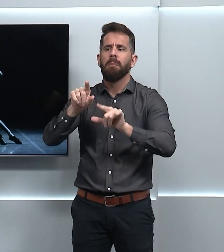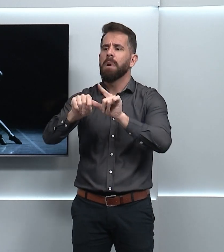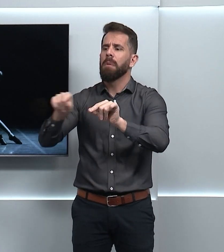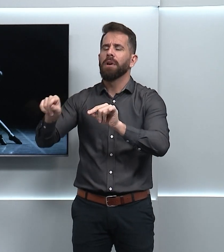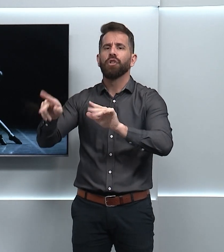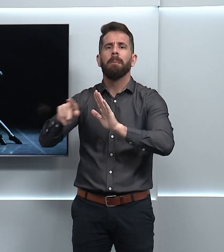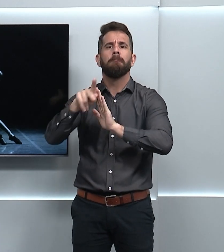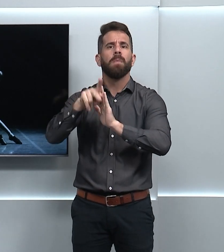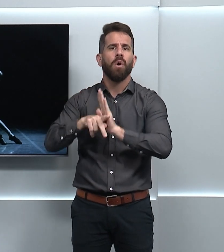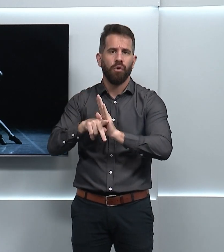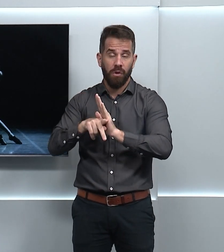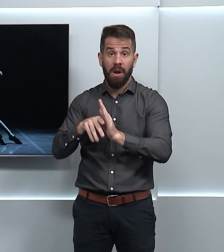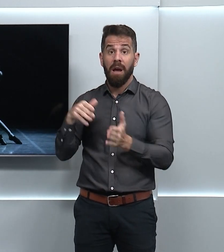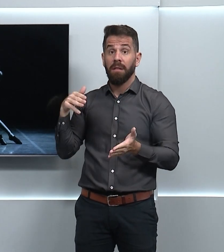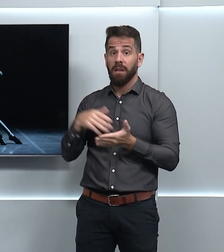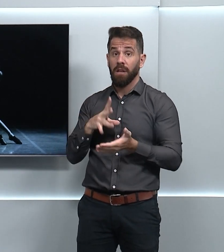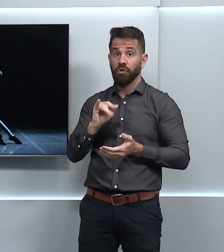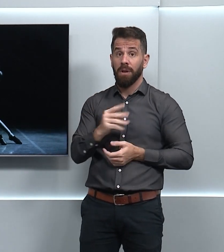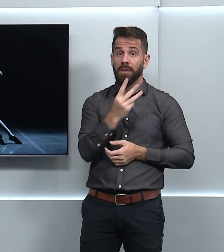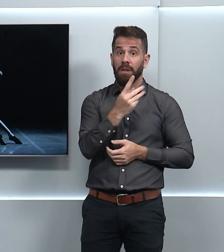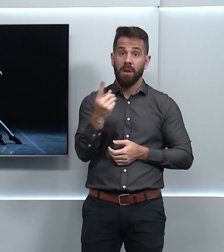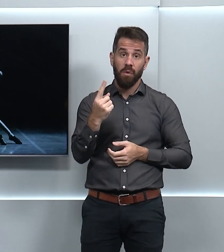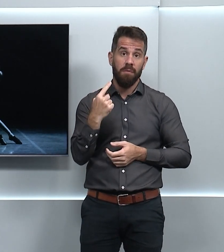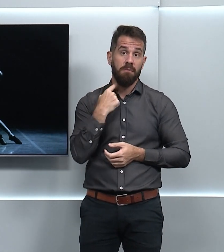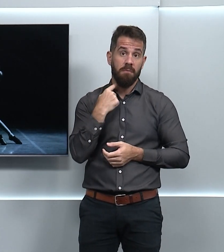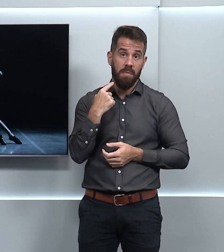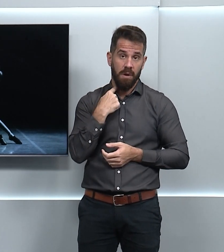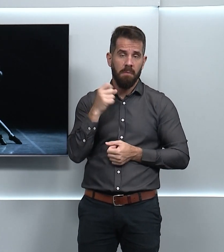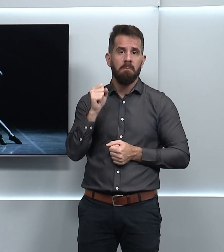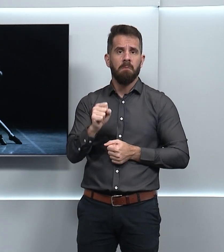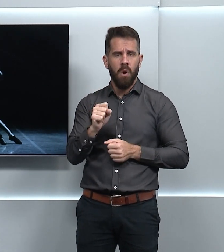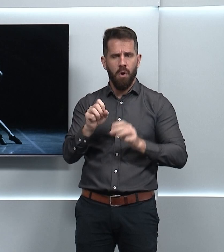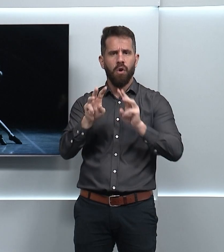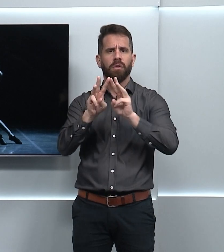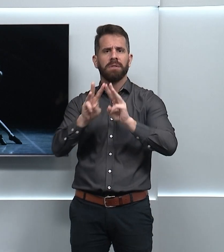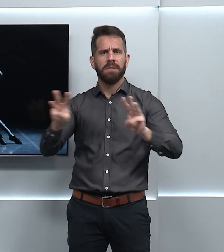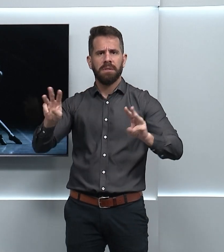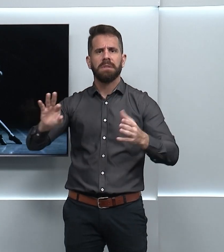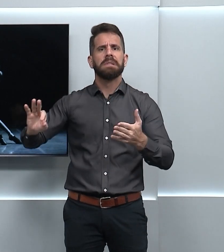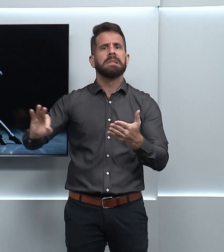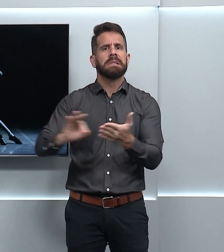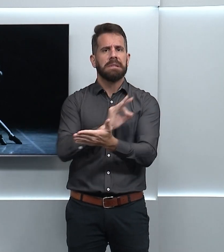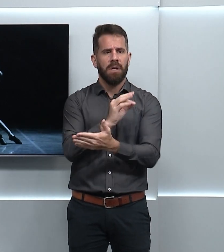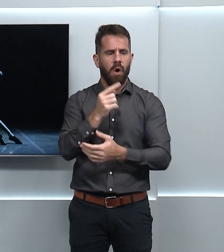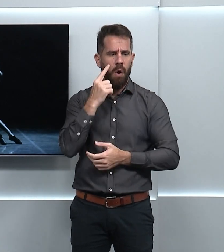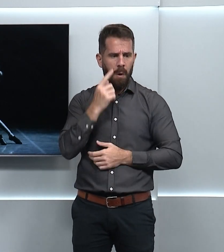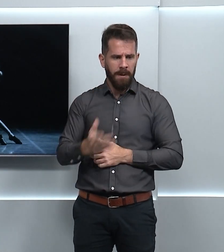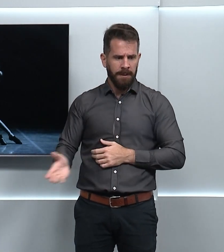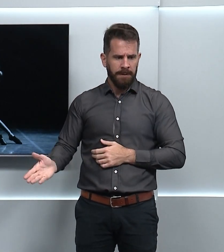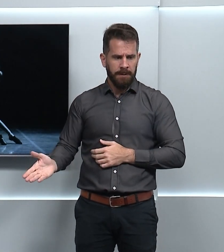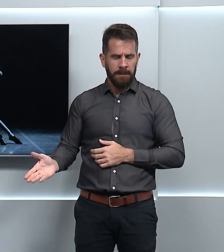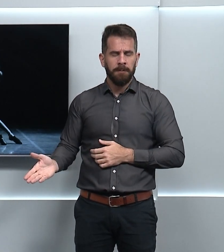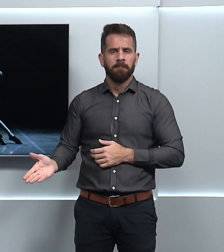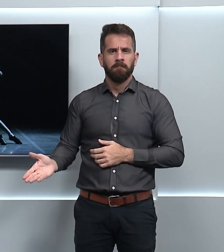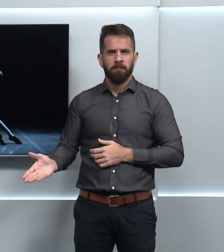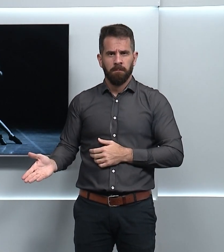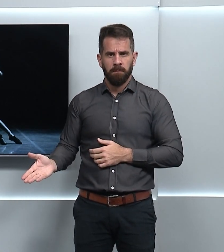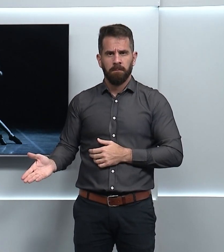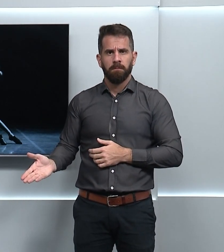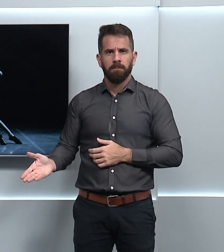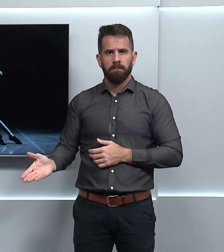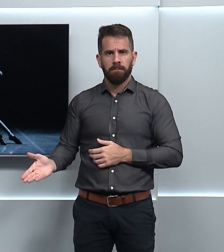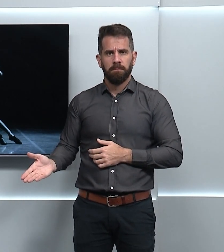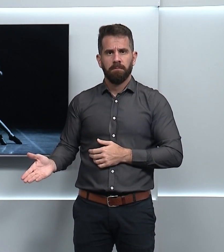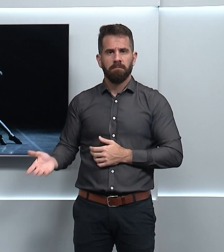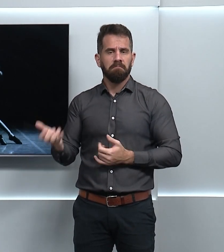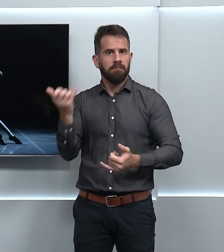vão até o dia 31 de maio e podem ser feitas pelo site que está aqui na tela, onde você também pode ter mais informações